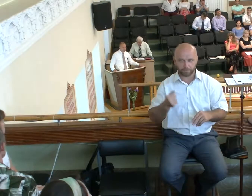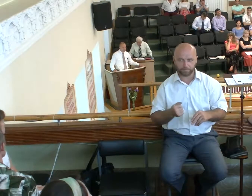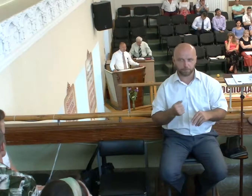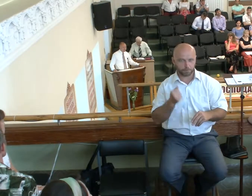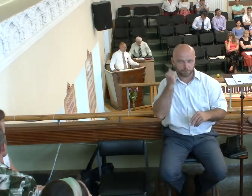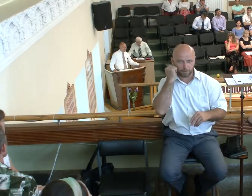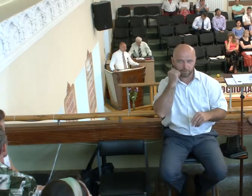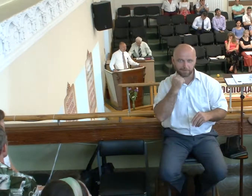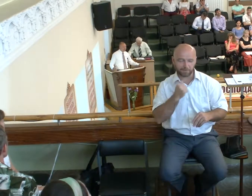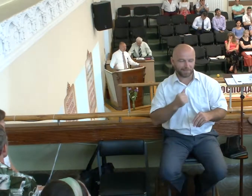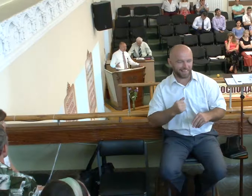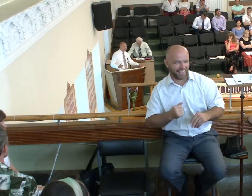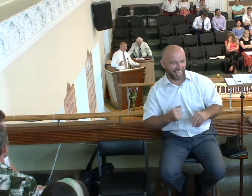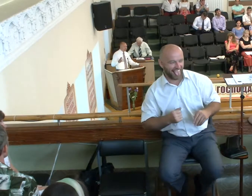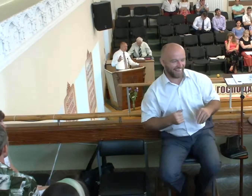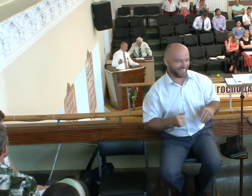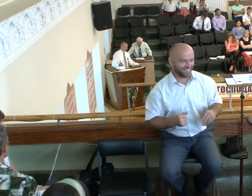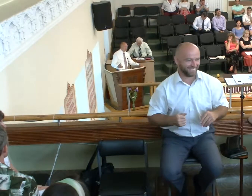году,